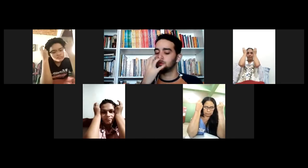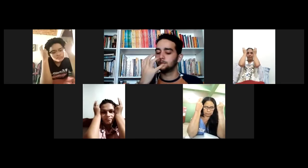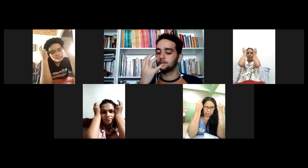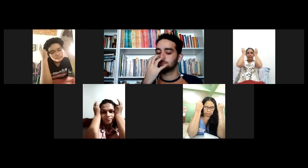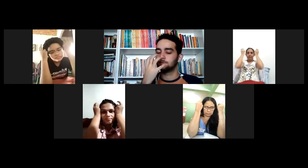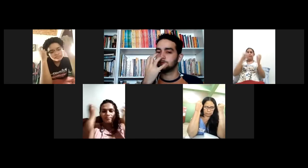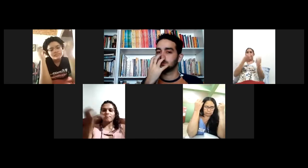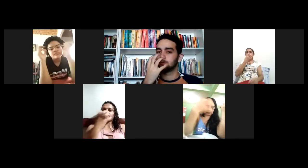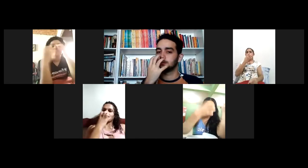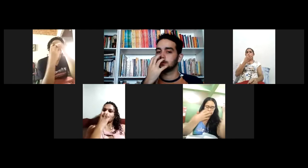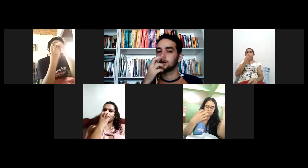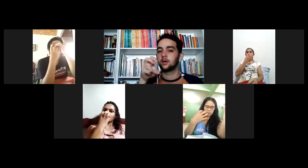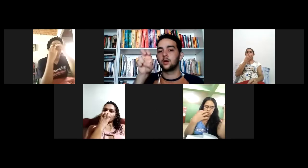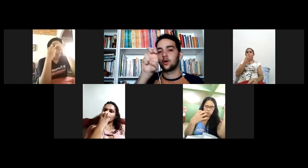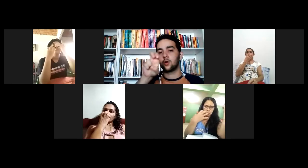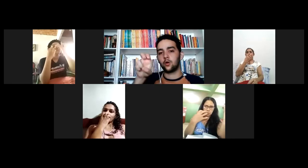cachorro,